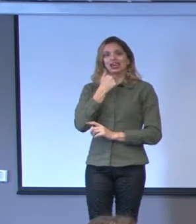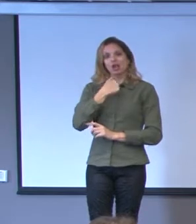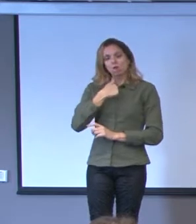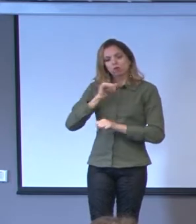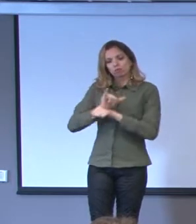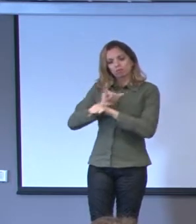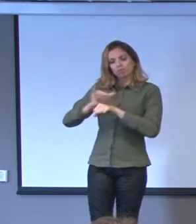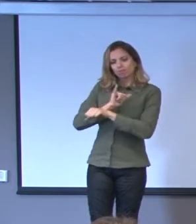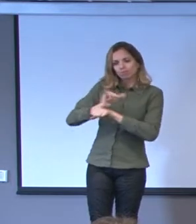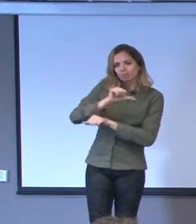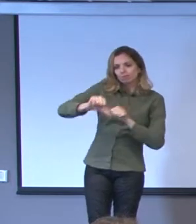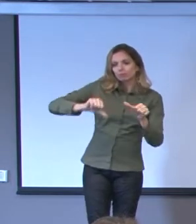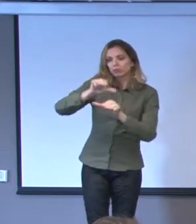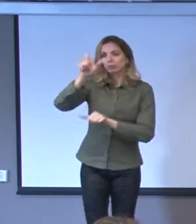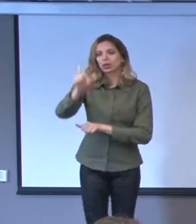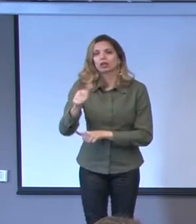estudante.